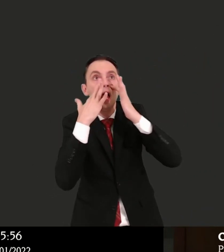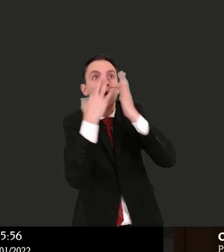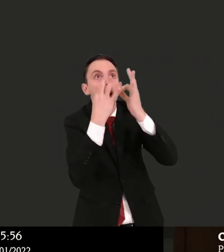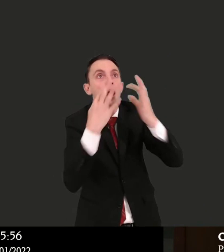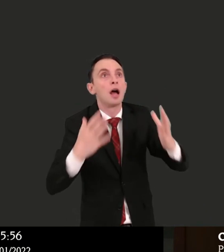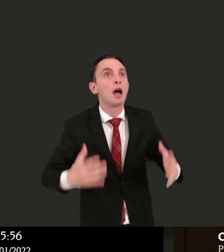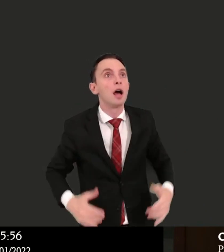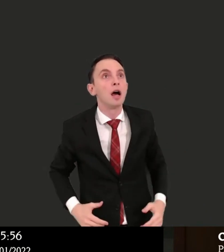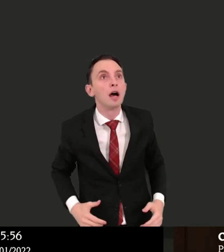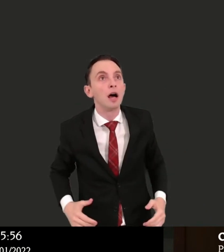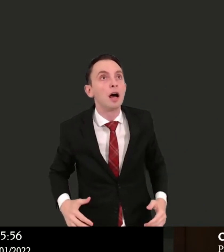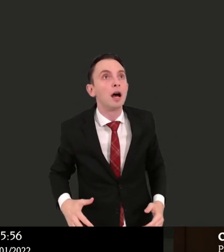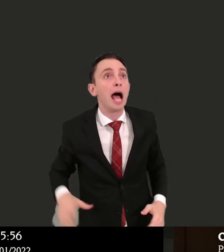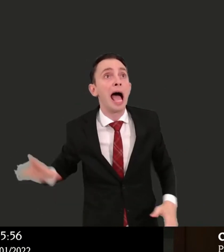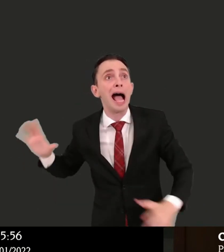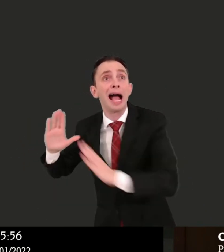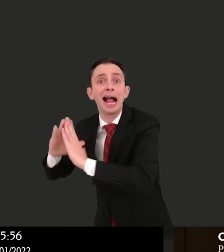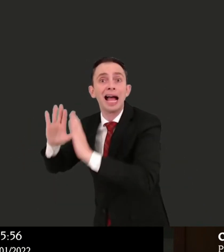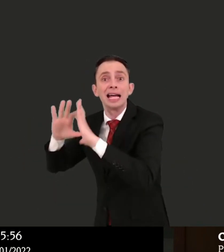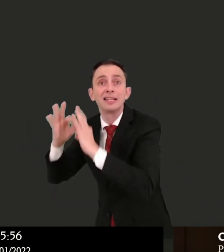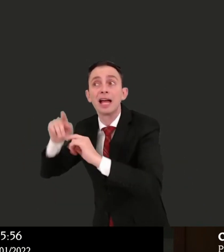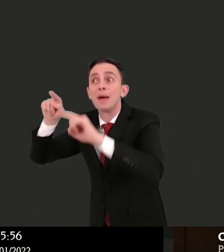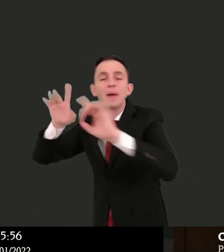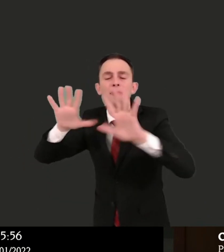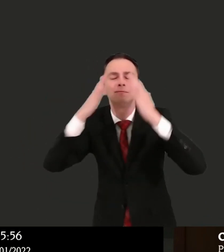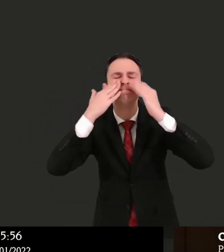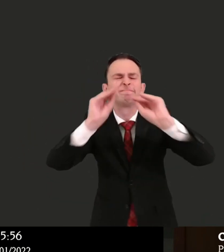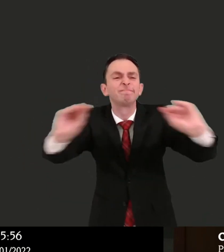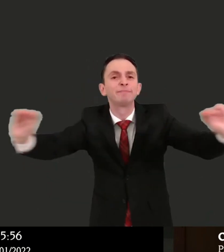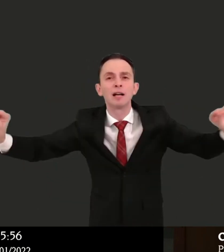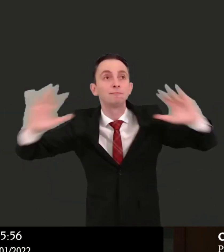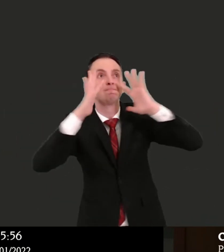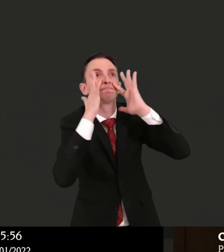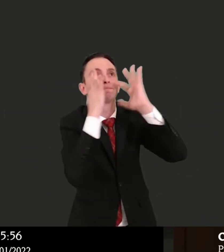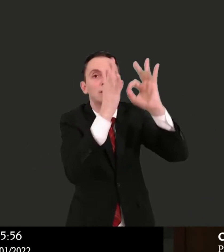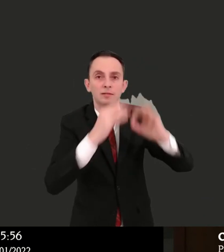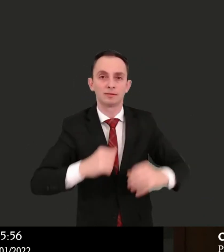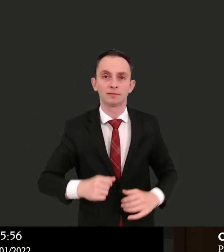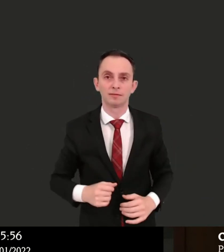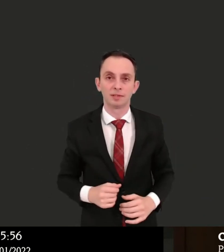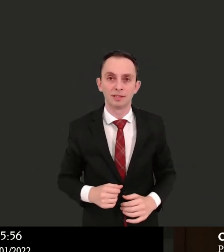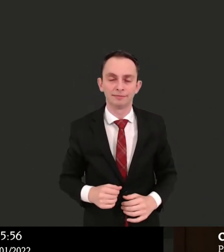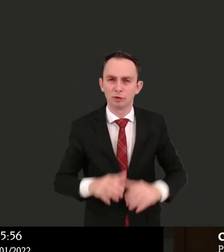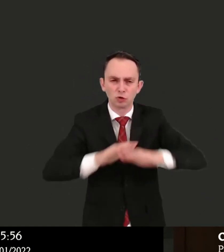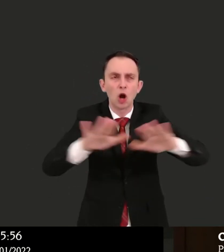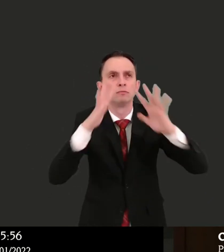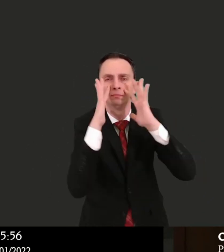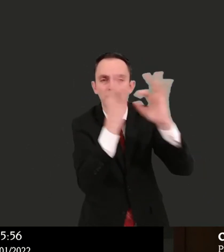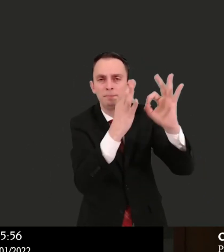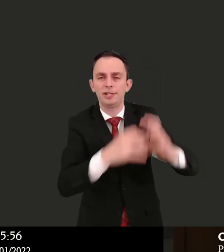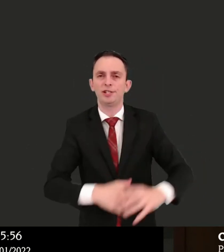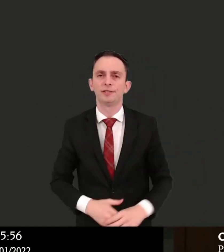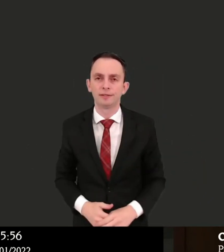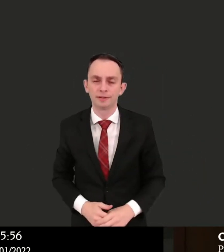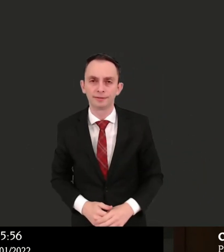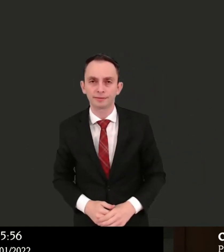Muitos correram da guerra. Naquele dia vão ficar com muita vergonha. Quando se levantarem os heróis da